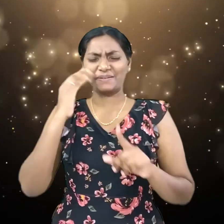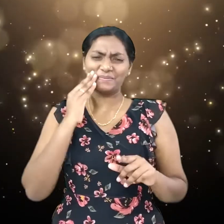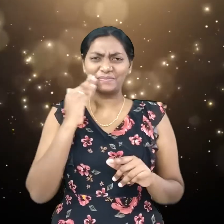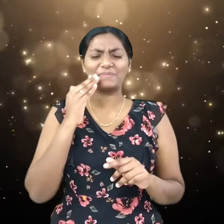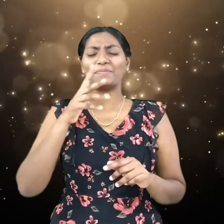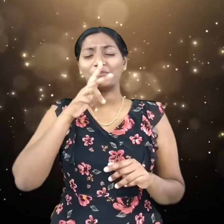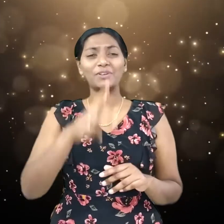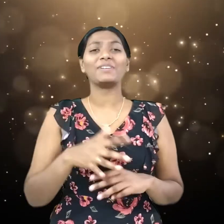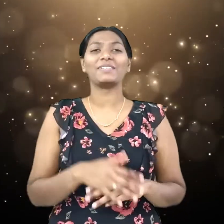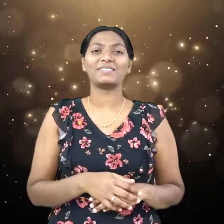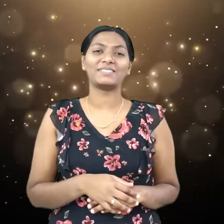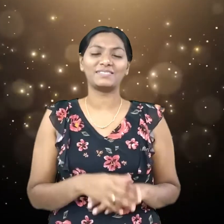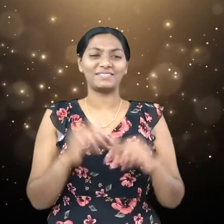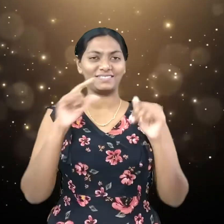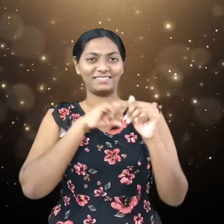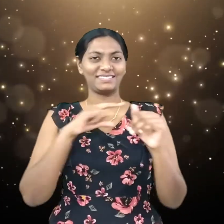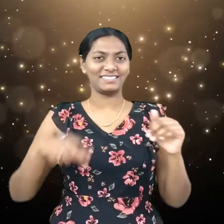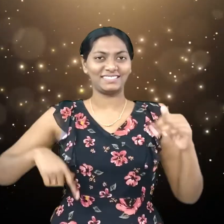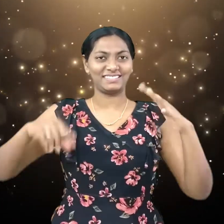हूँ। हालेलुया।